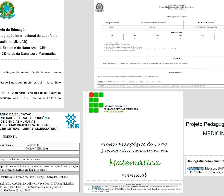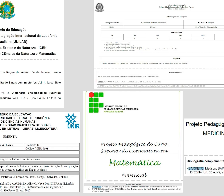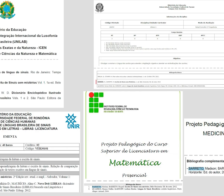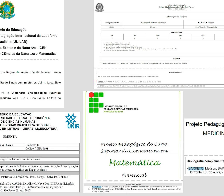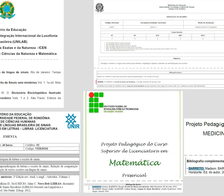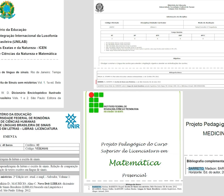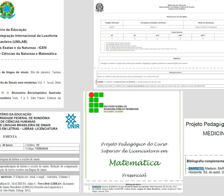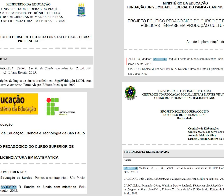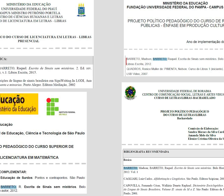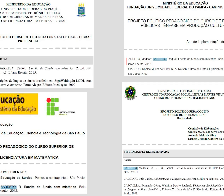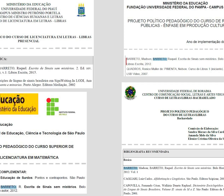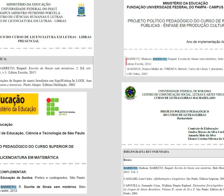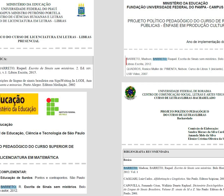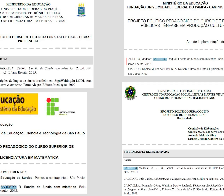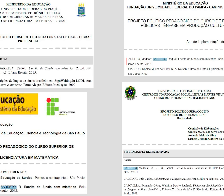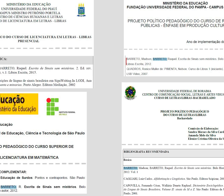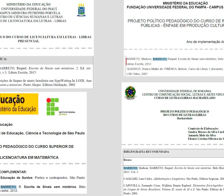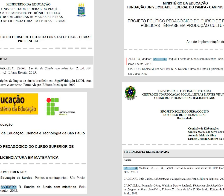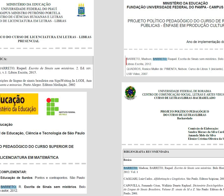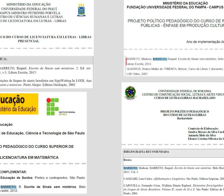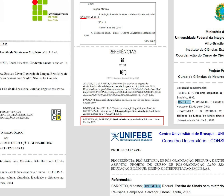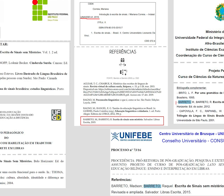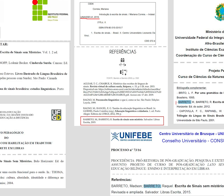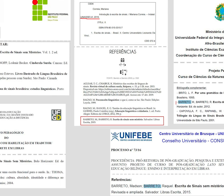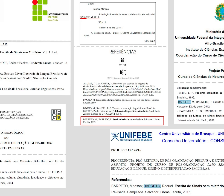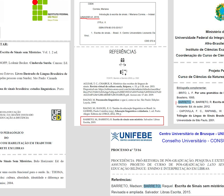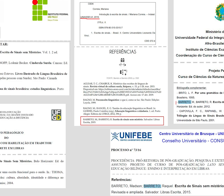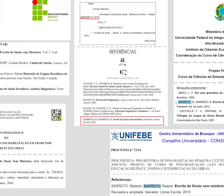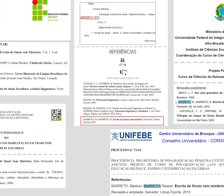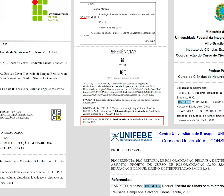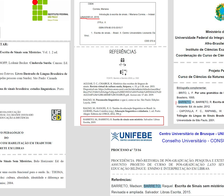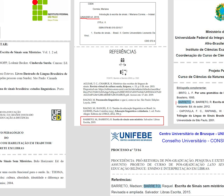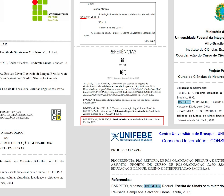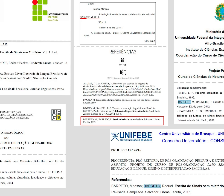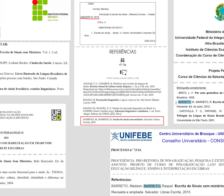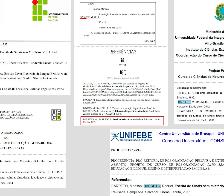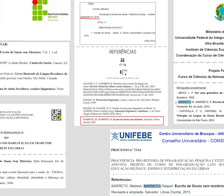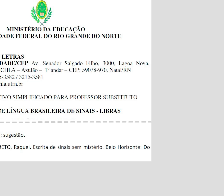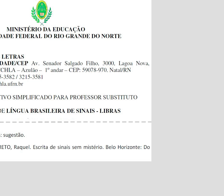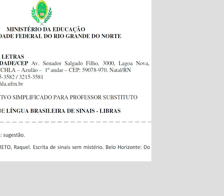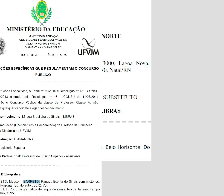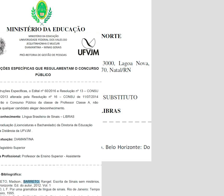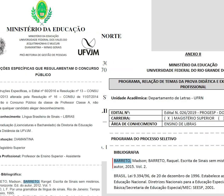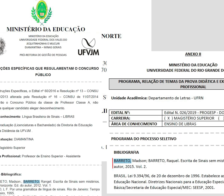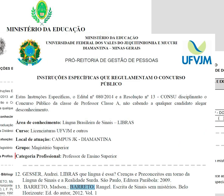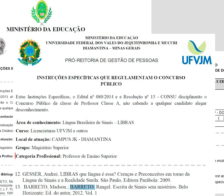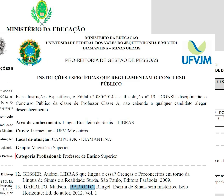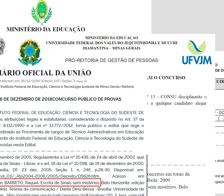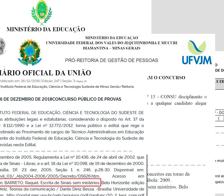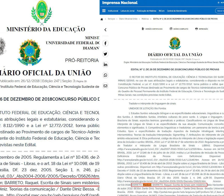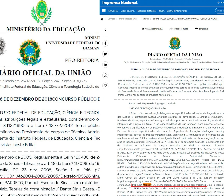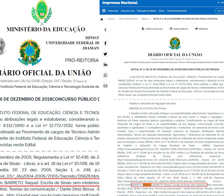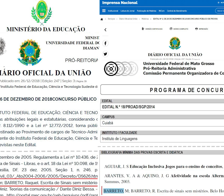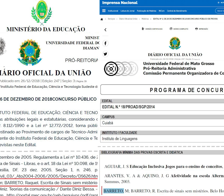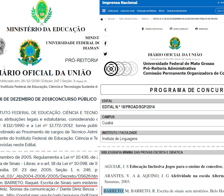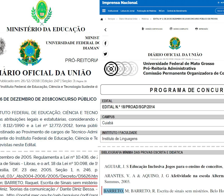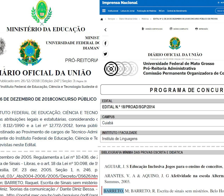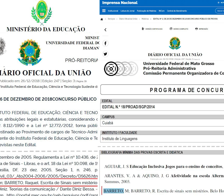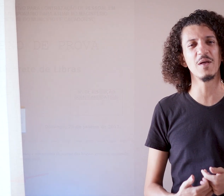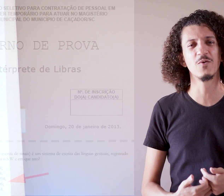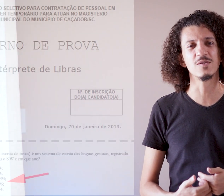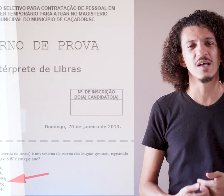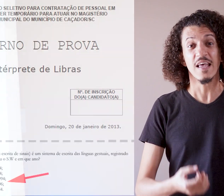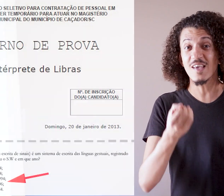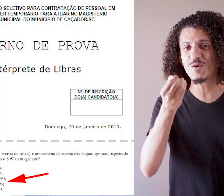por professores, escolas de estudos, faculdades, universidades de todo o Brasil, pós-graduações e até mesmo em